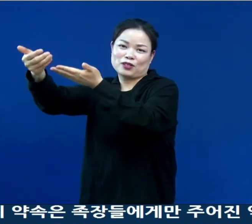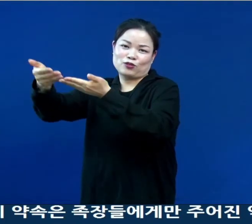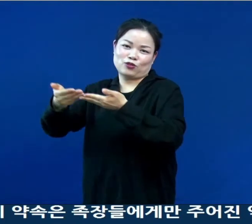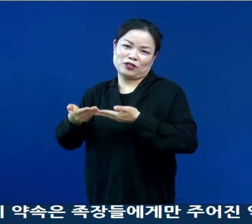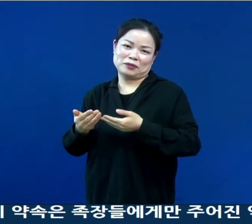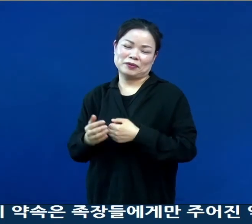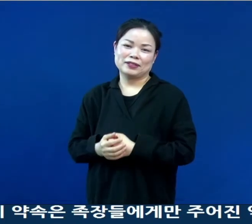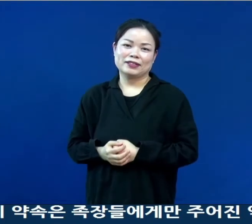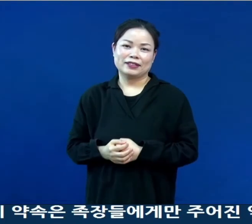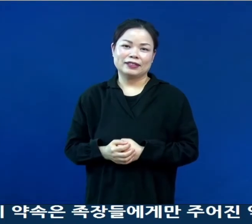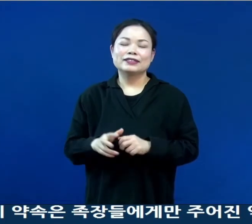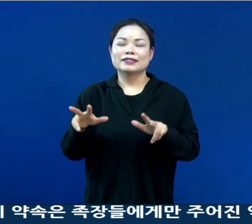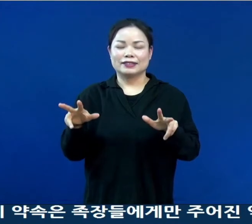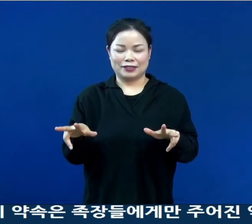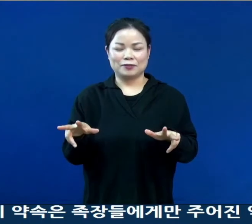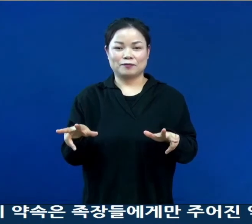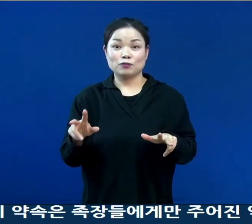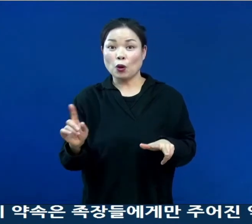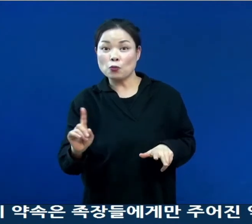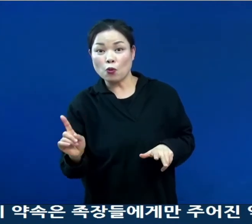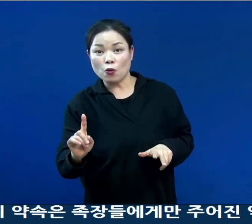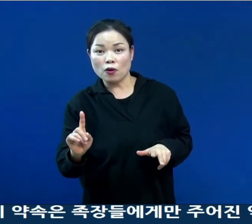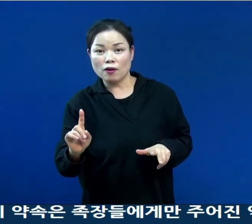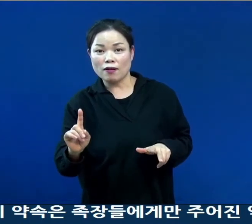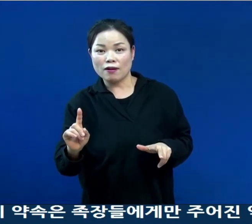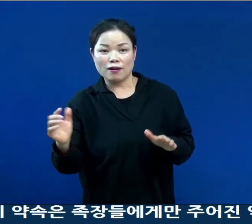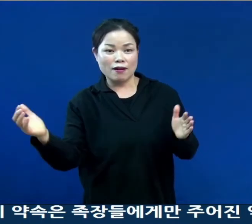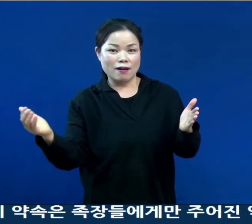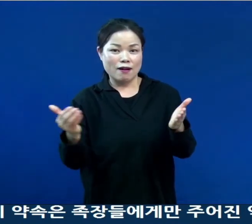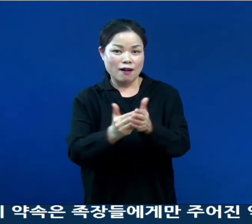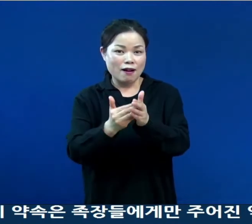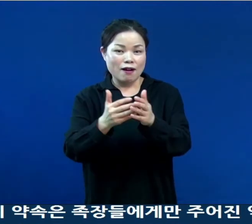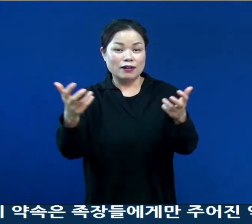주셨습니다. 이제 무엇으로 채우시겠습니까?